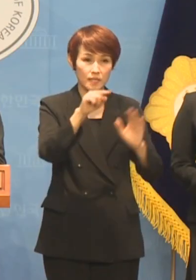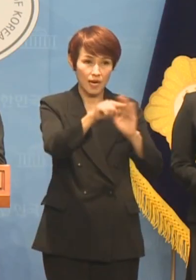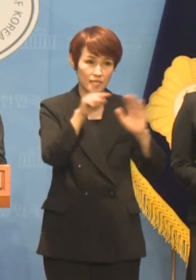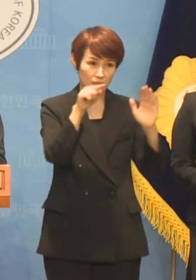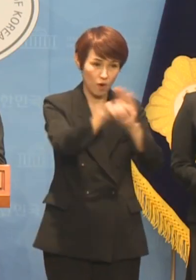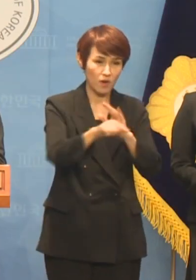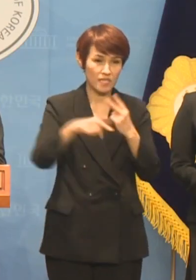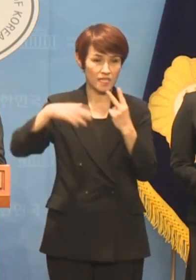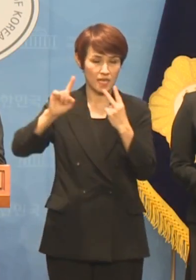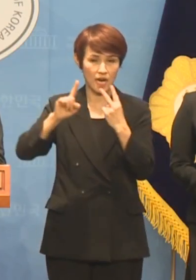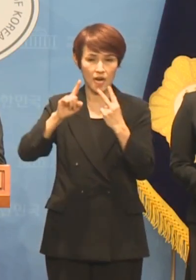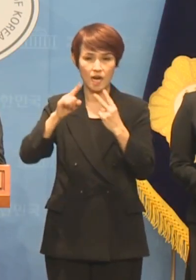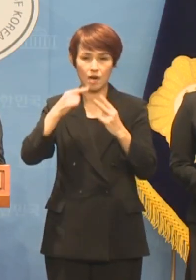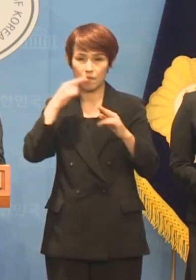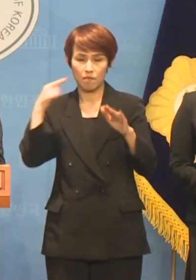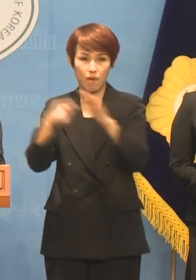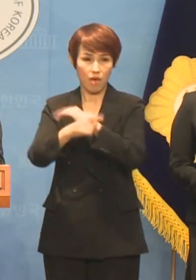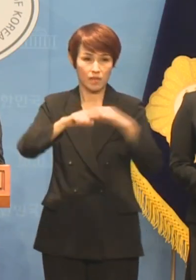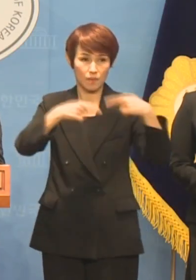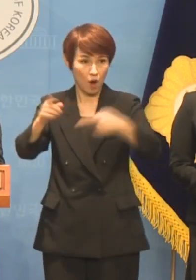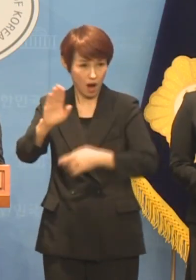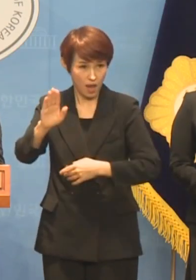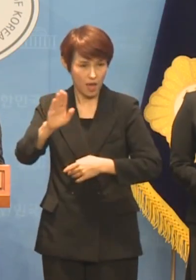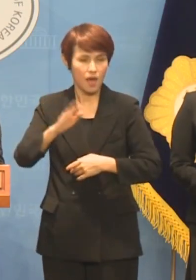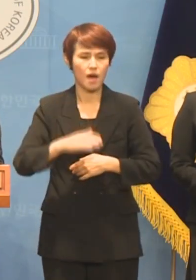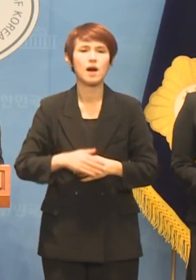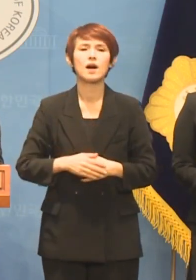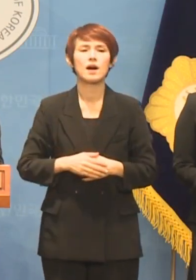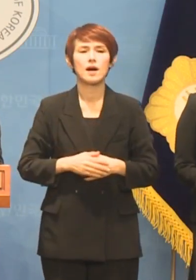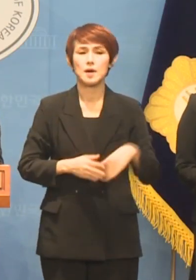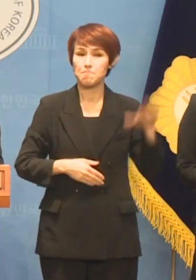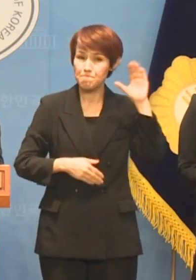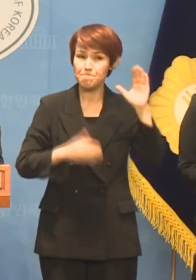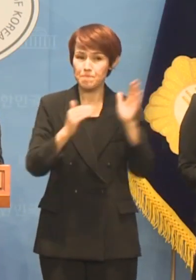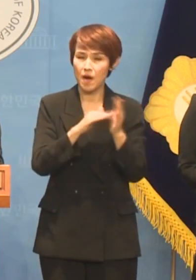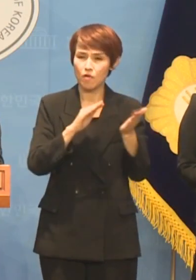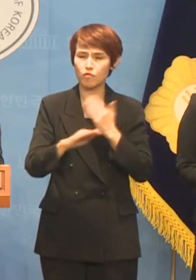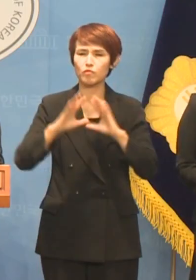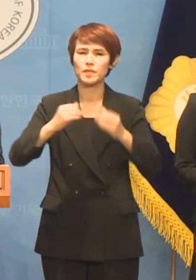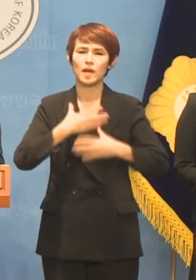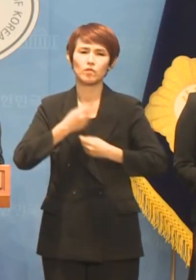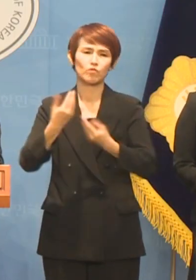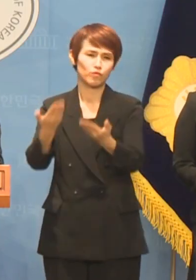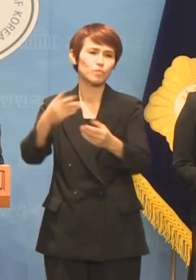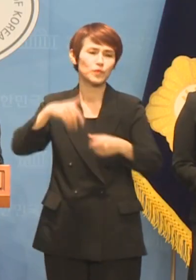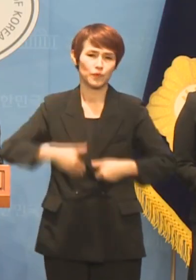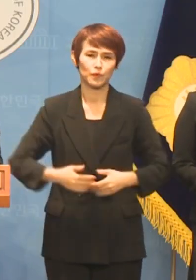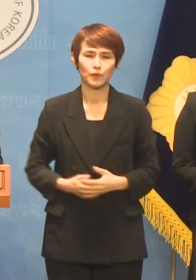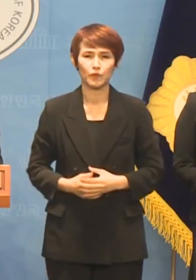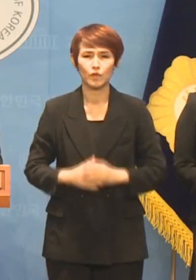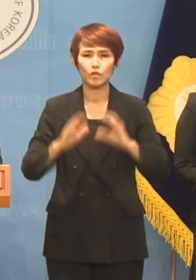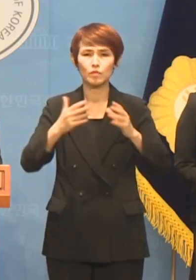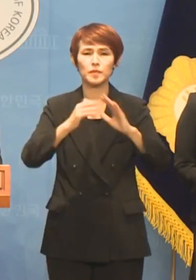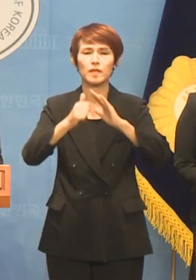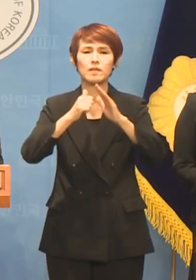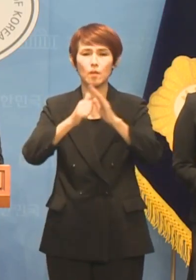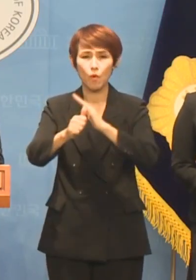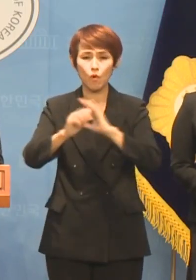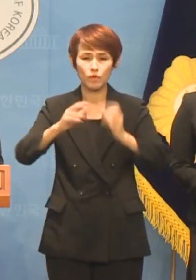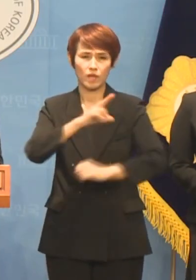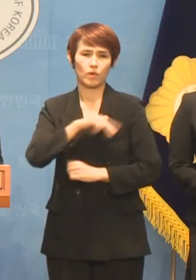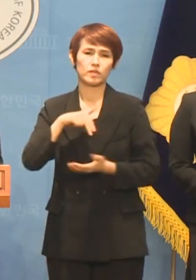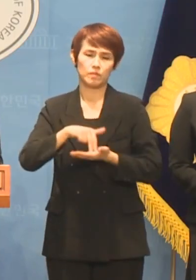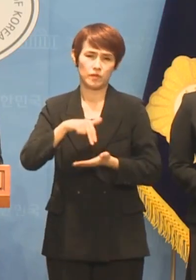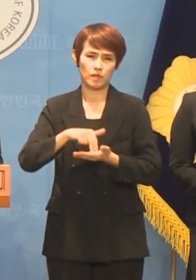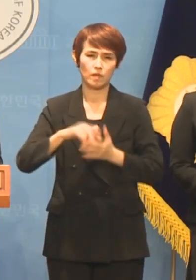듣고 국민께 안정감을 드려야 했습니다. 이는 국민의 대표인 국회의원이자